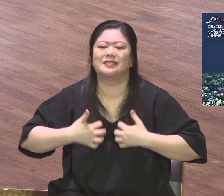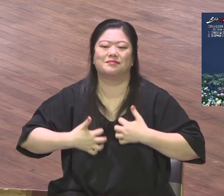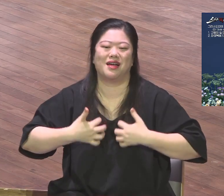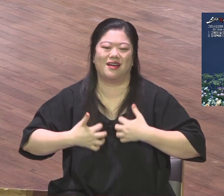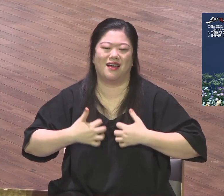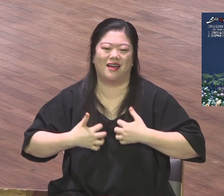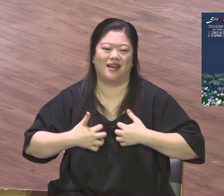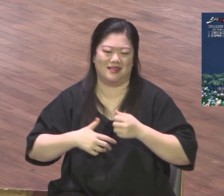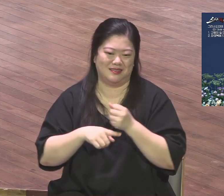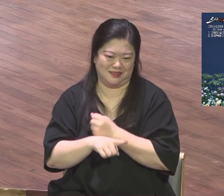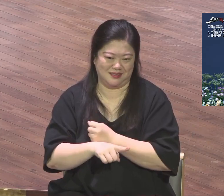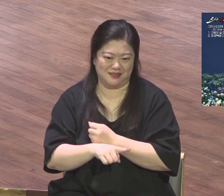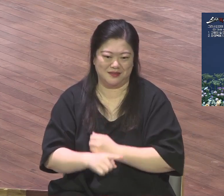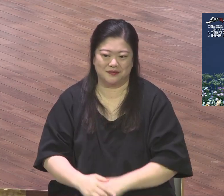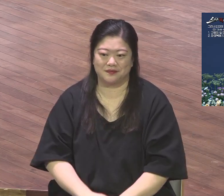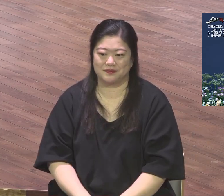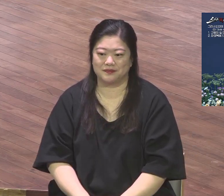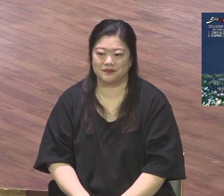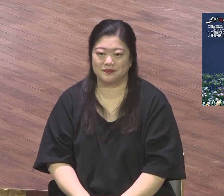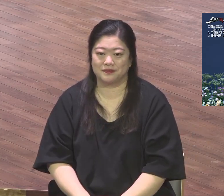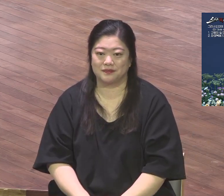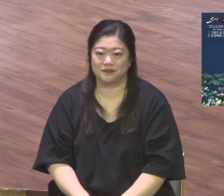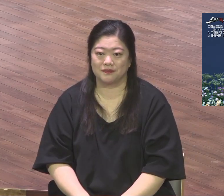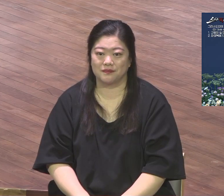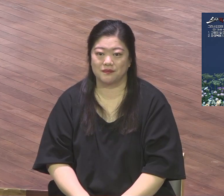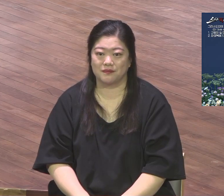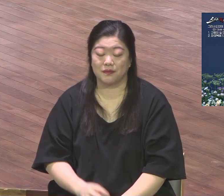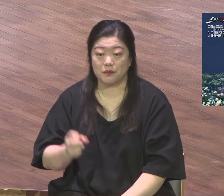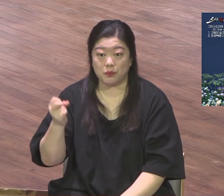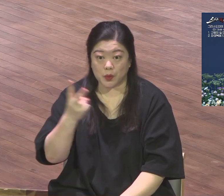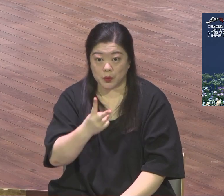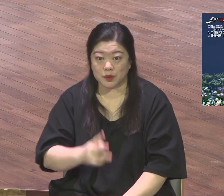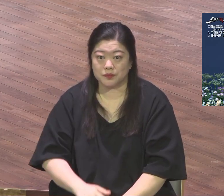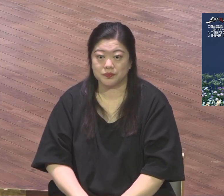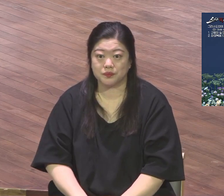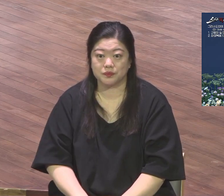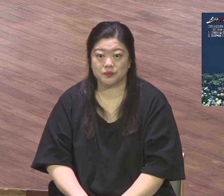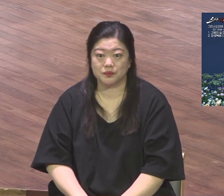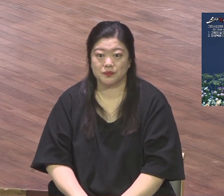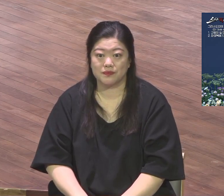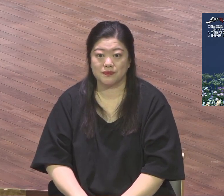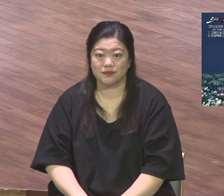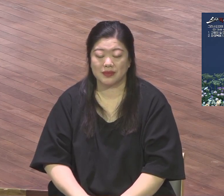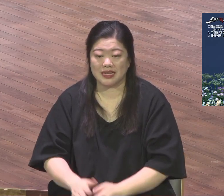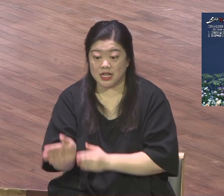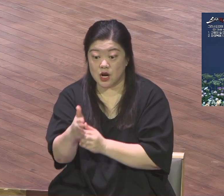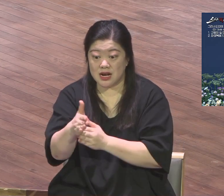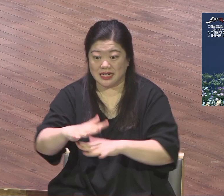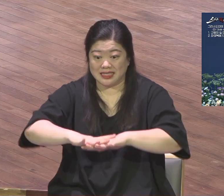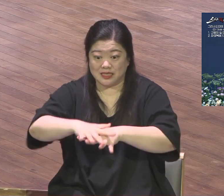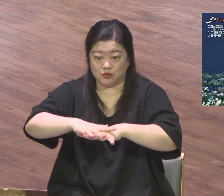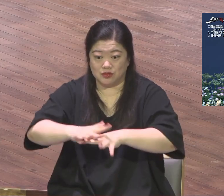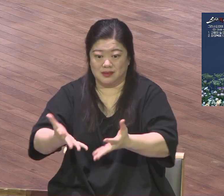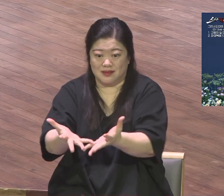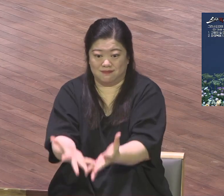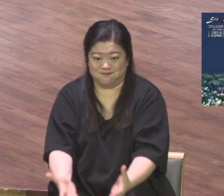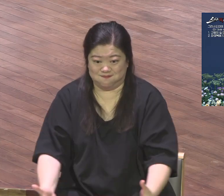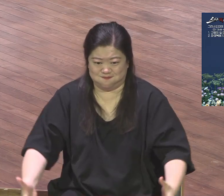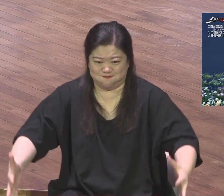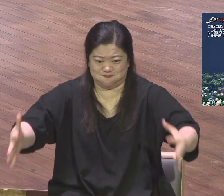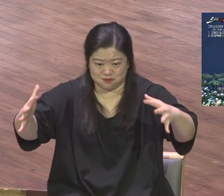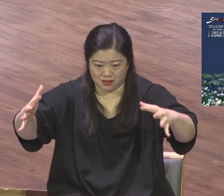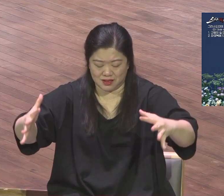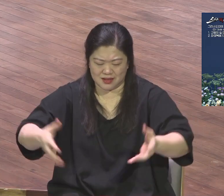설명한 거예요. 그게 맨 나중에 일곱 번째는 그물 비유를 통해서 고기를 다 모아가지고 쓸만한